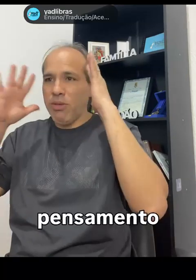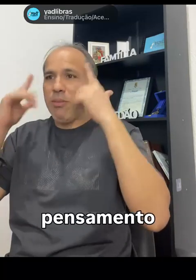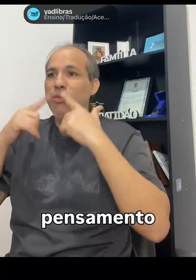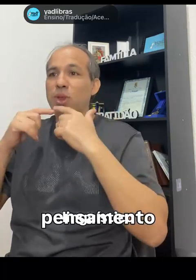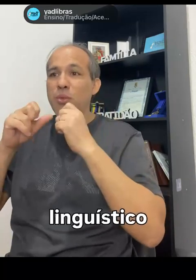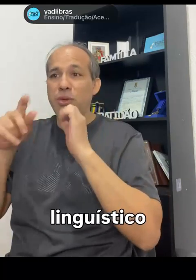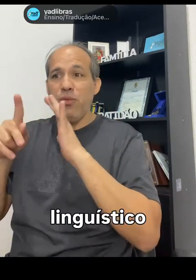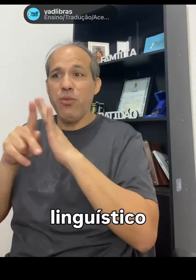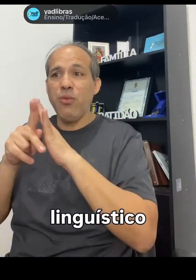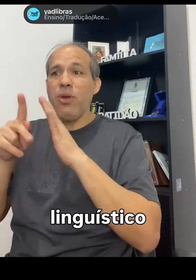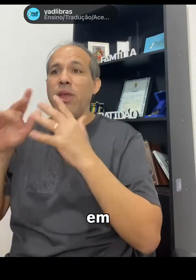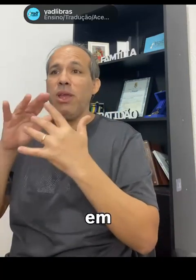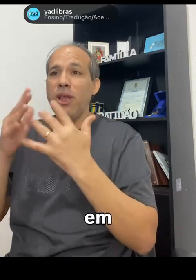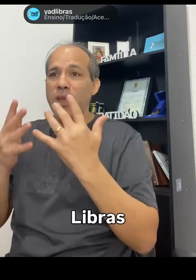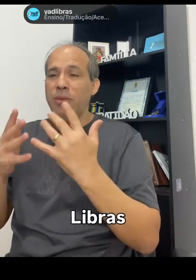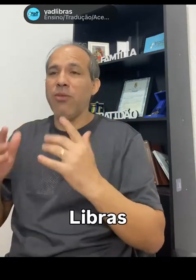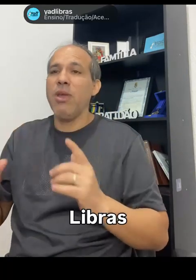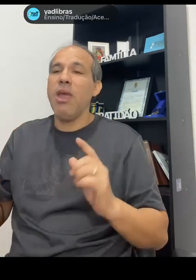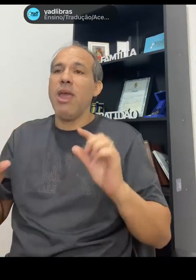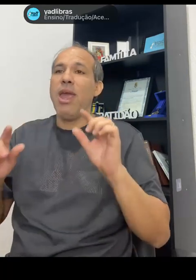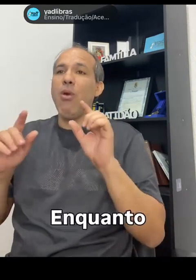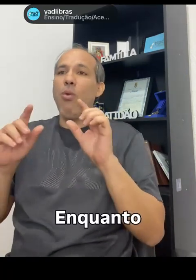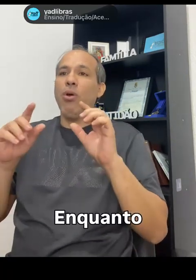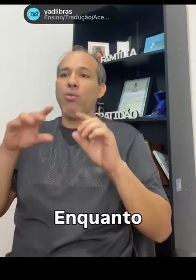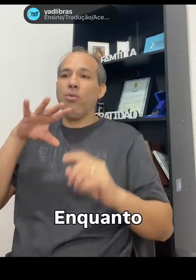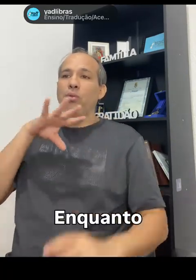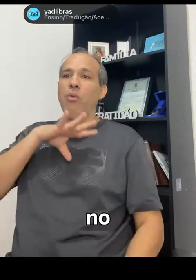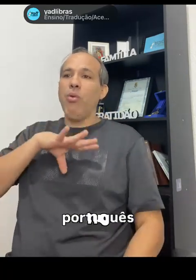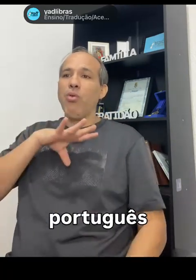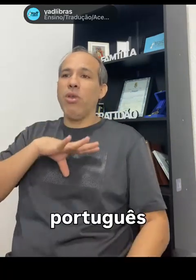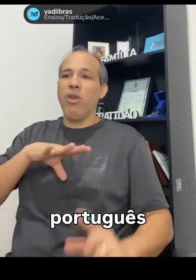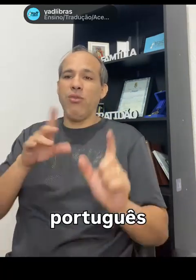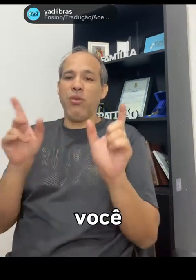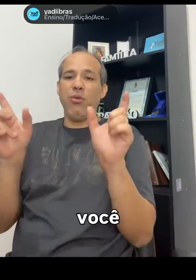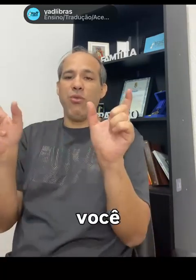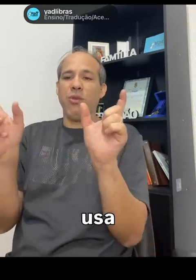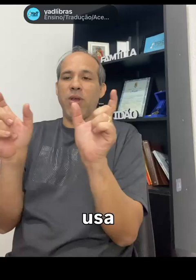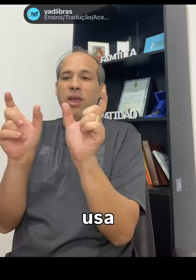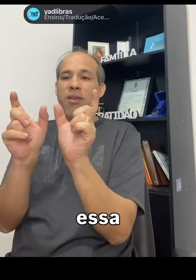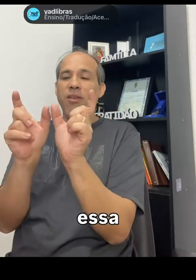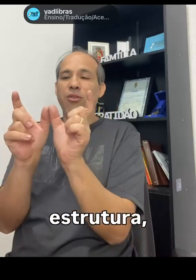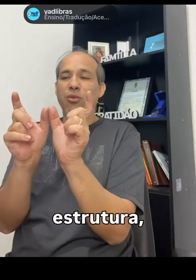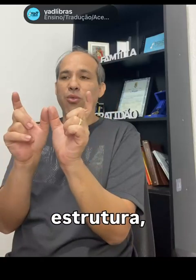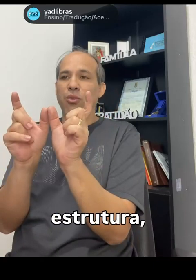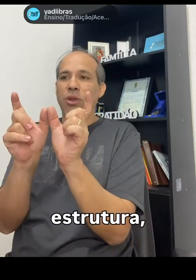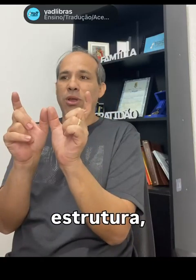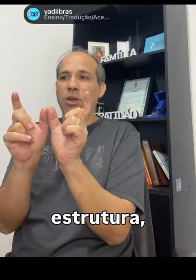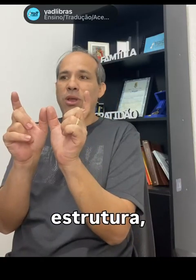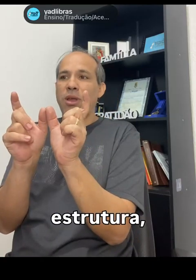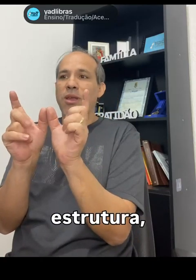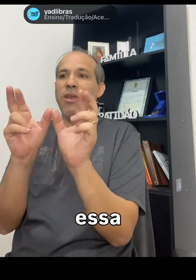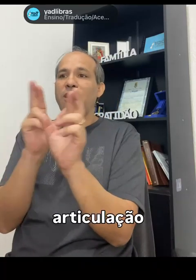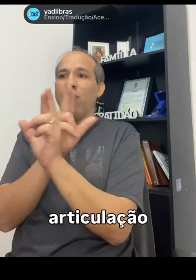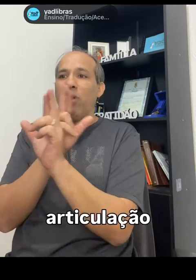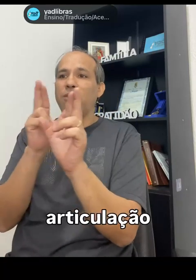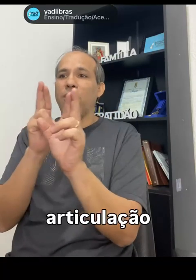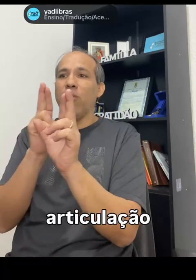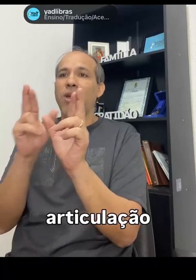do pensamento linguístico em Libras. Enquanto no português você usa essa estrutura, essa articulação